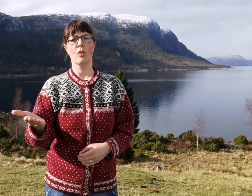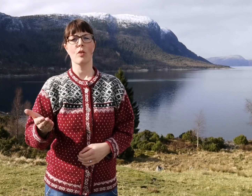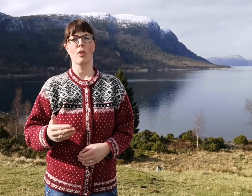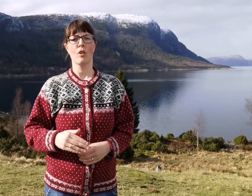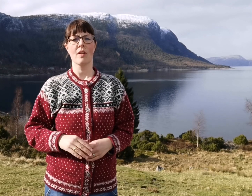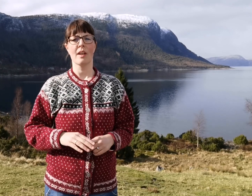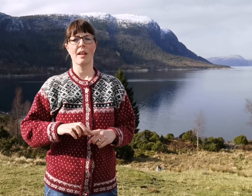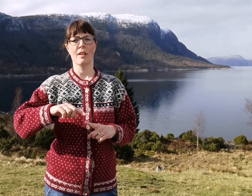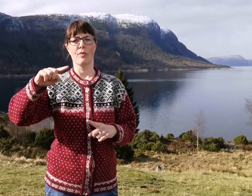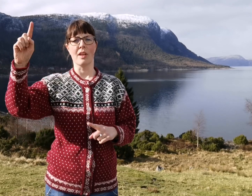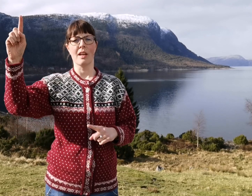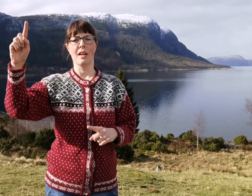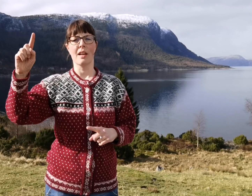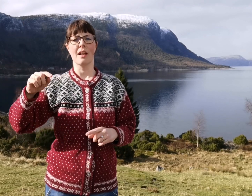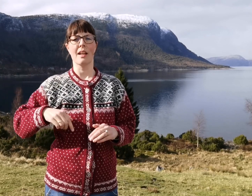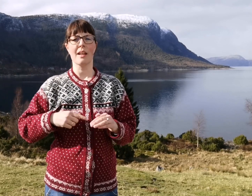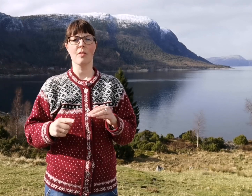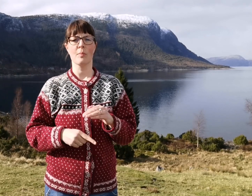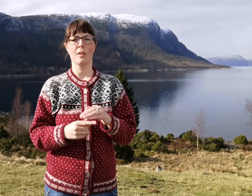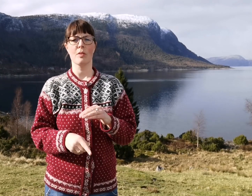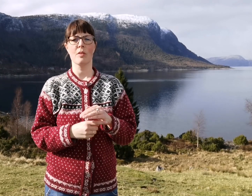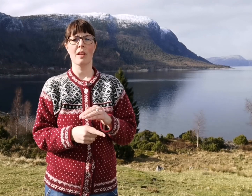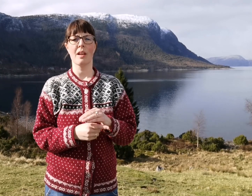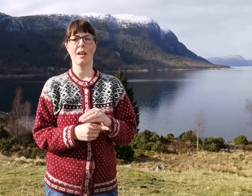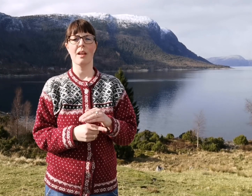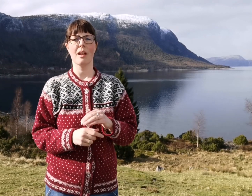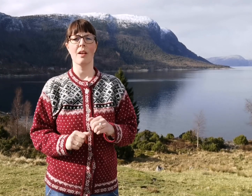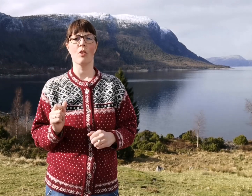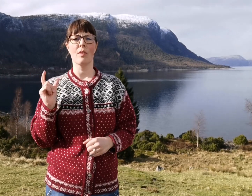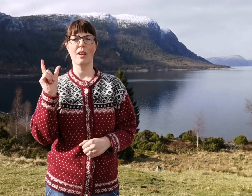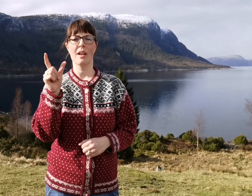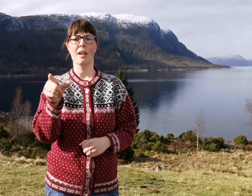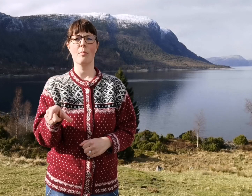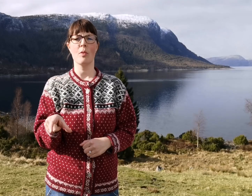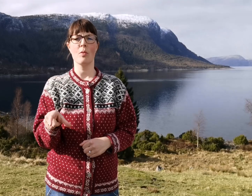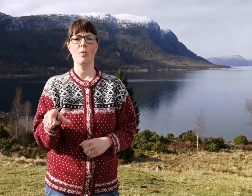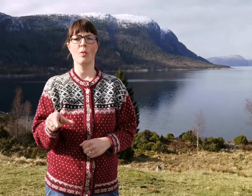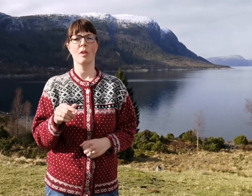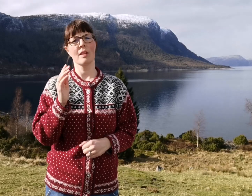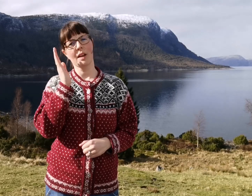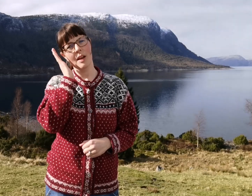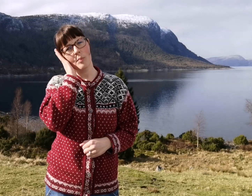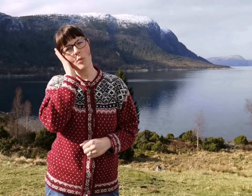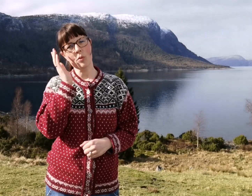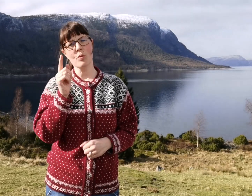får. Over et fjell, gjennom en tunnel, over ei bru, ja der bor